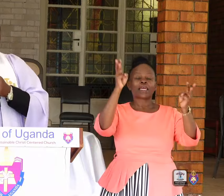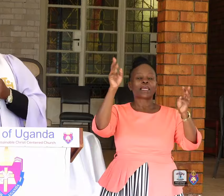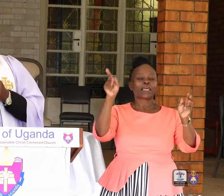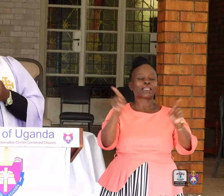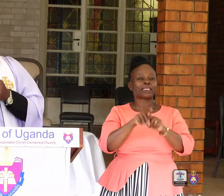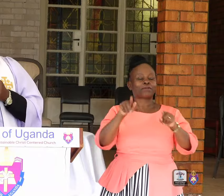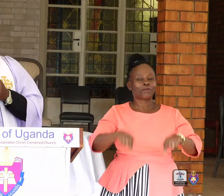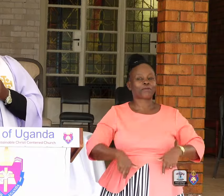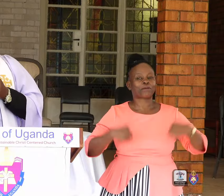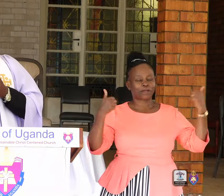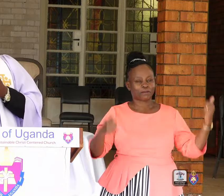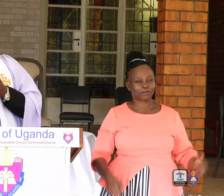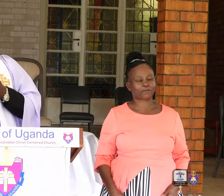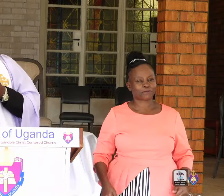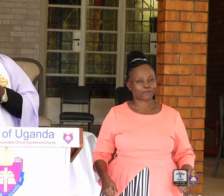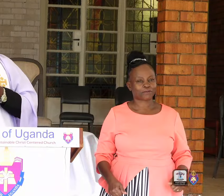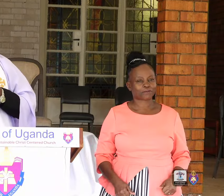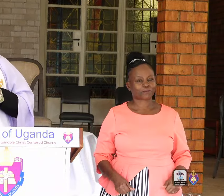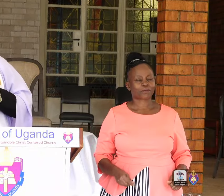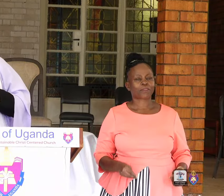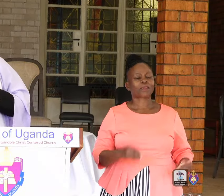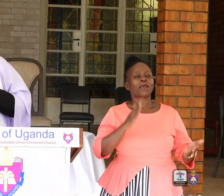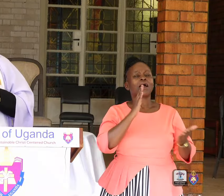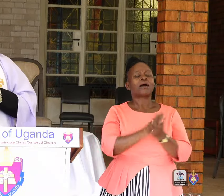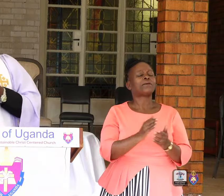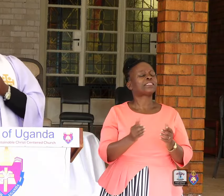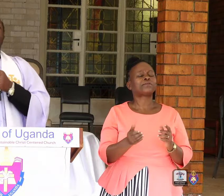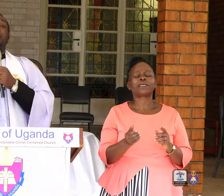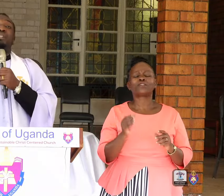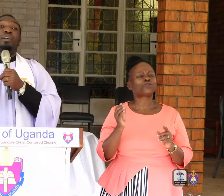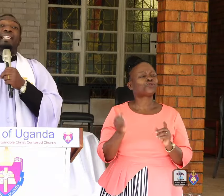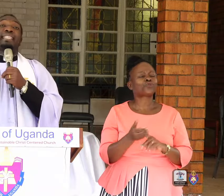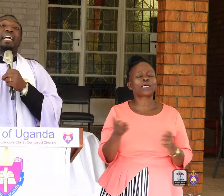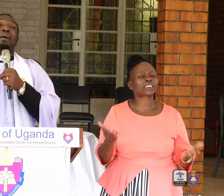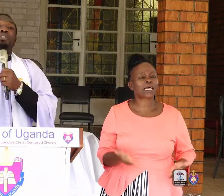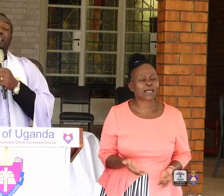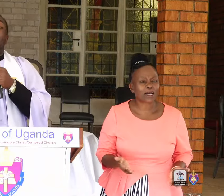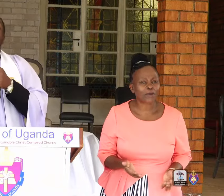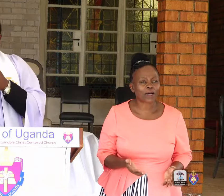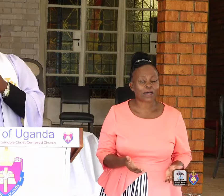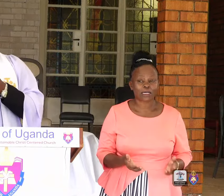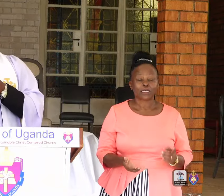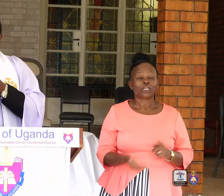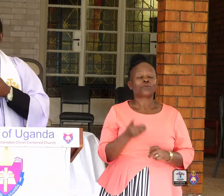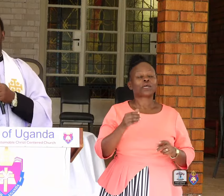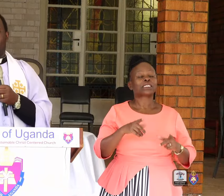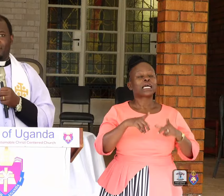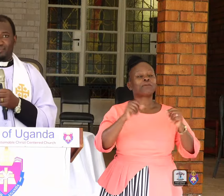bulamu amazima tugasanga wa amazima tugasanga mu kigambo kya